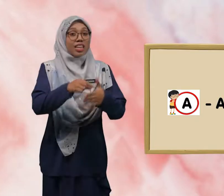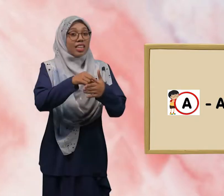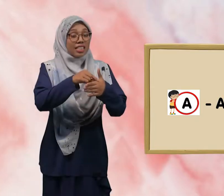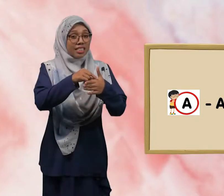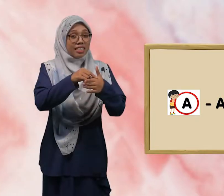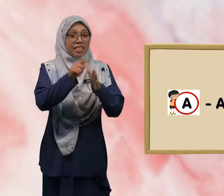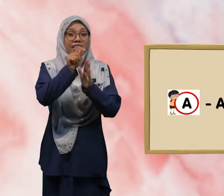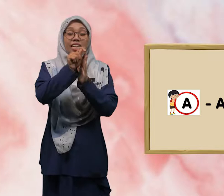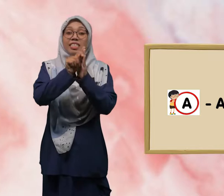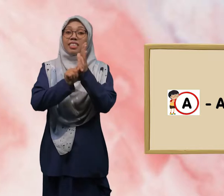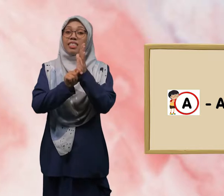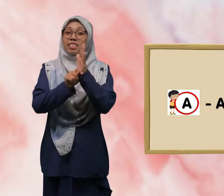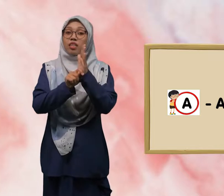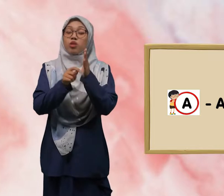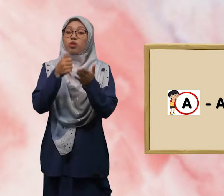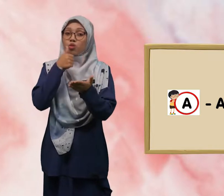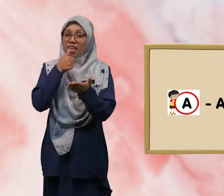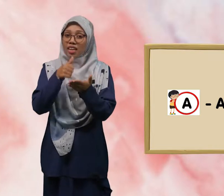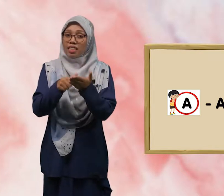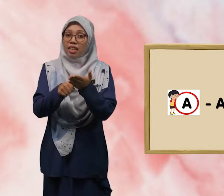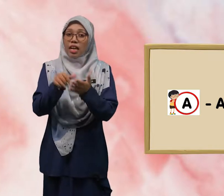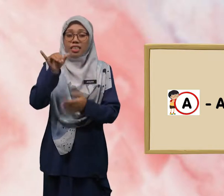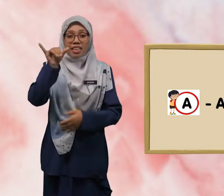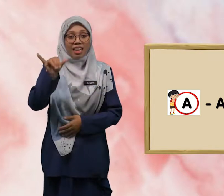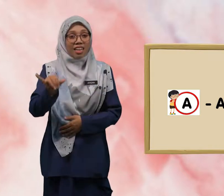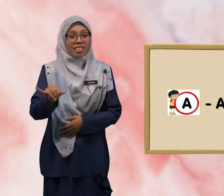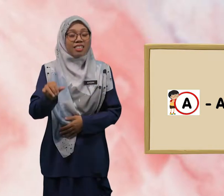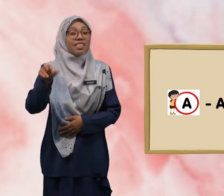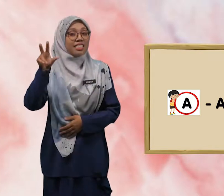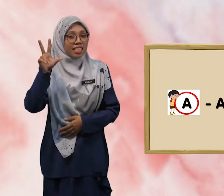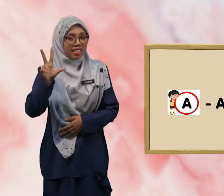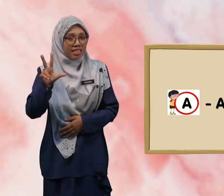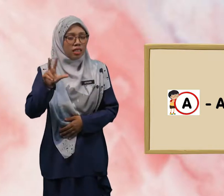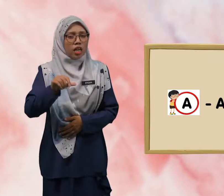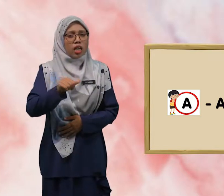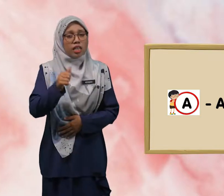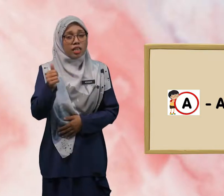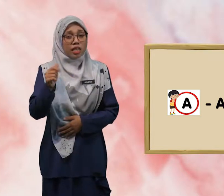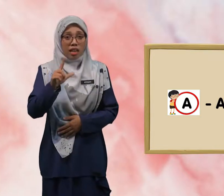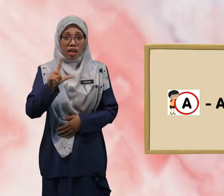isi the surat yang ketiga ialah